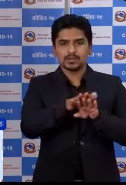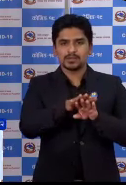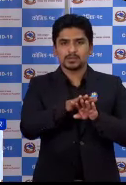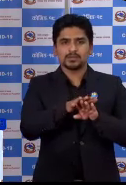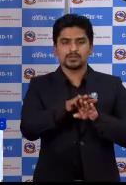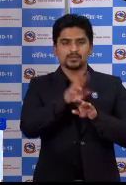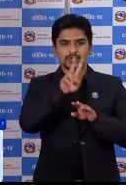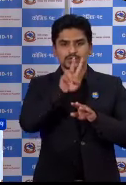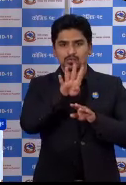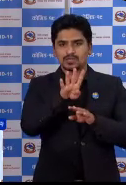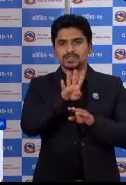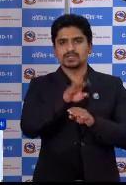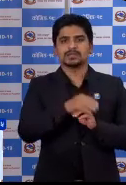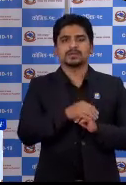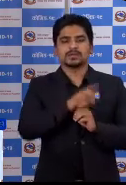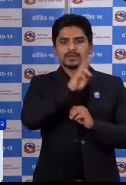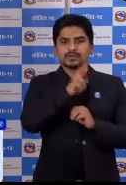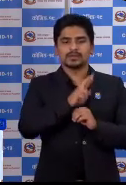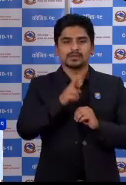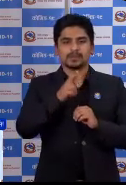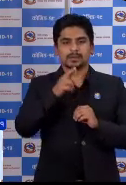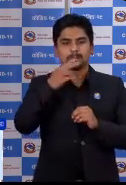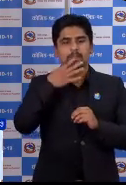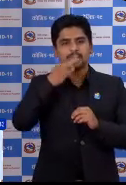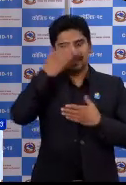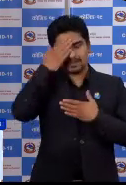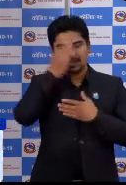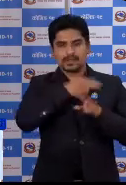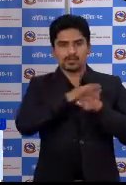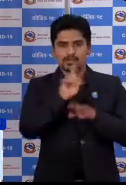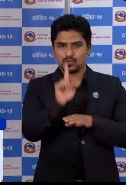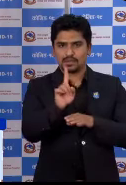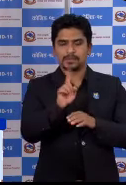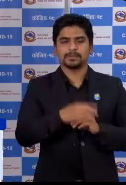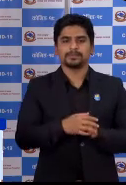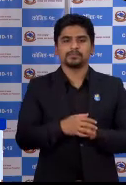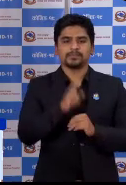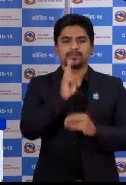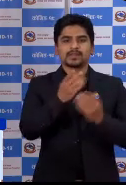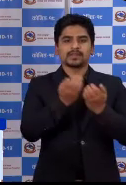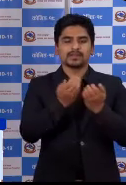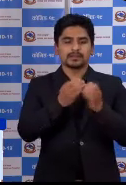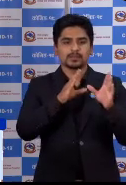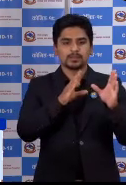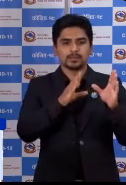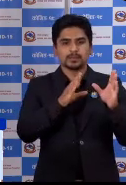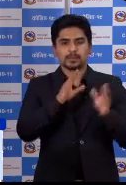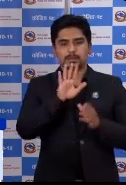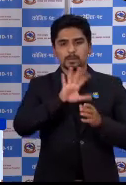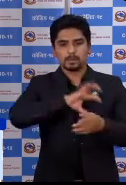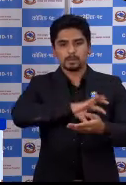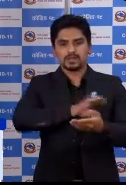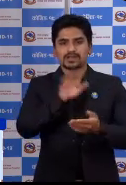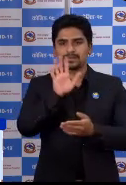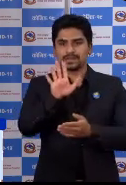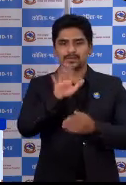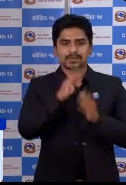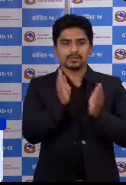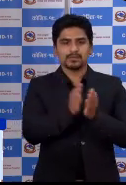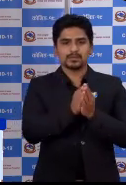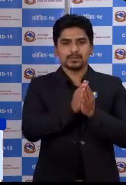केसहरू 24 र कन्फर्म केस 1। त्यसै गरी प्रदेश नम्बर 5